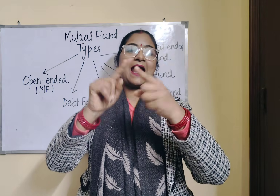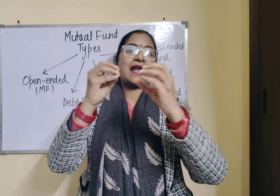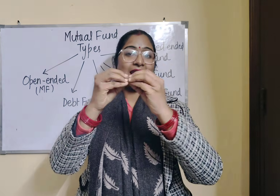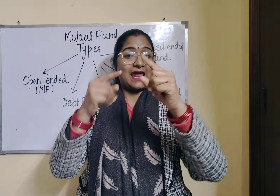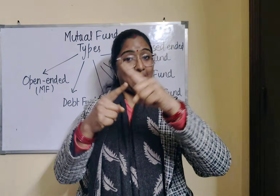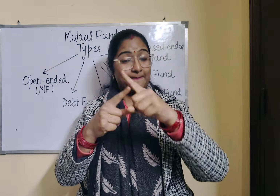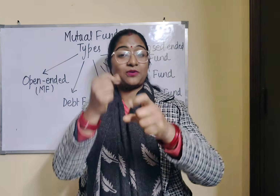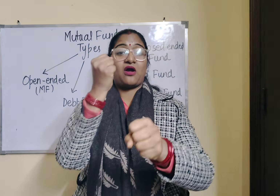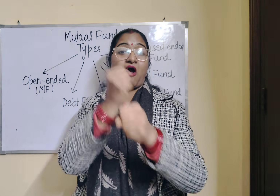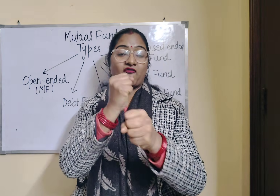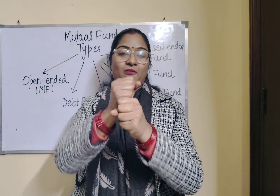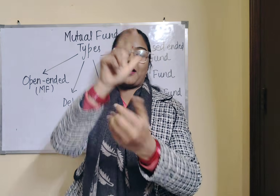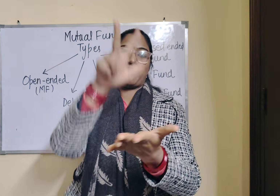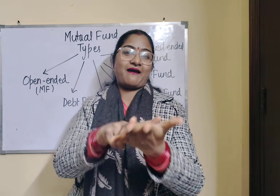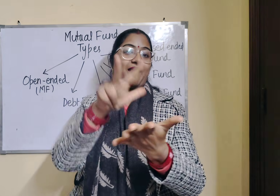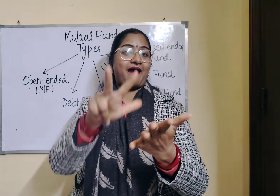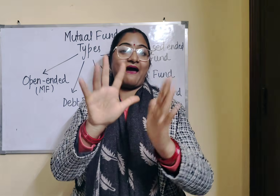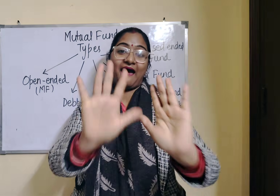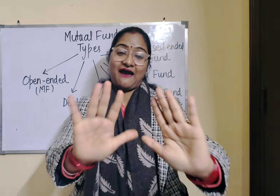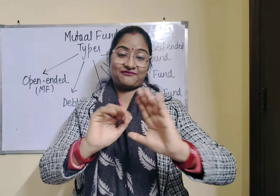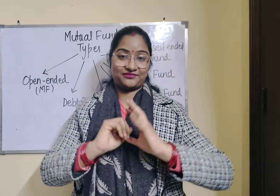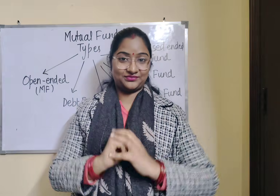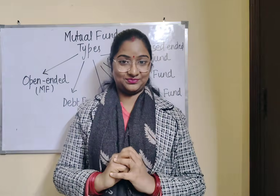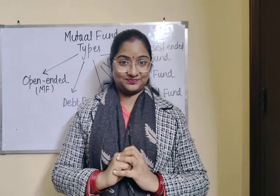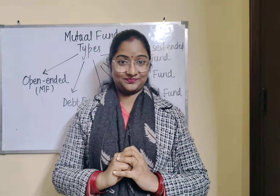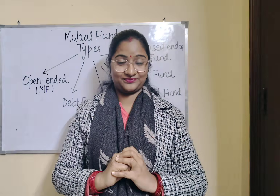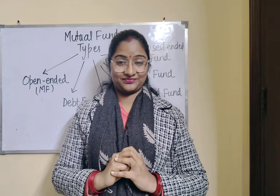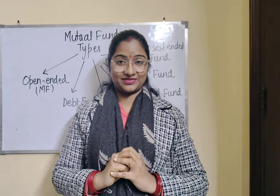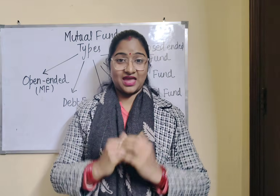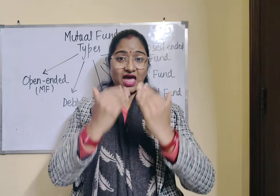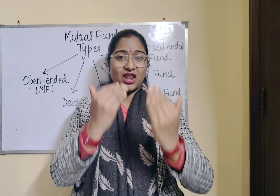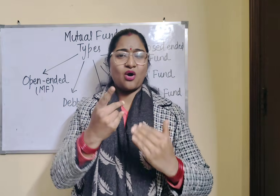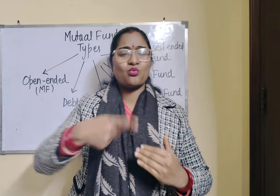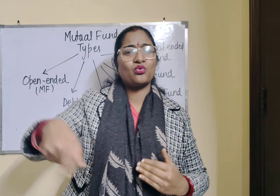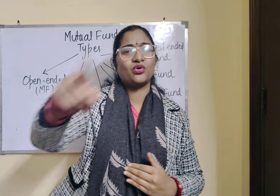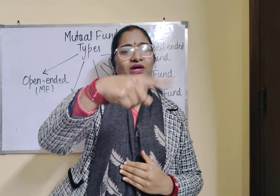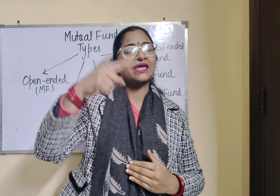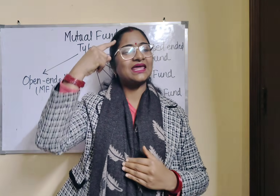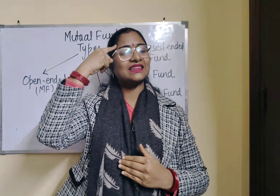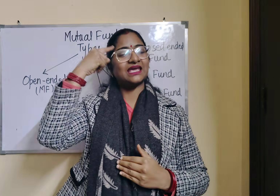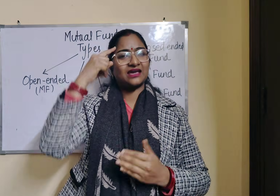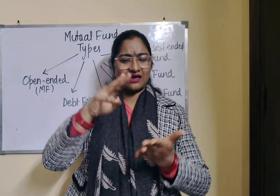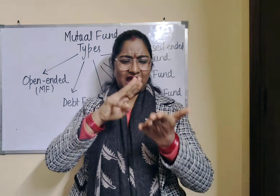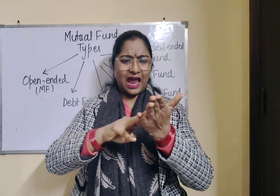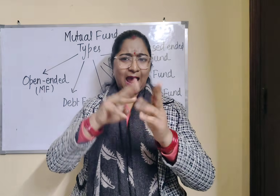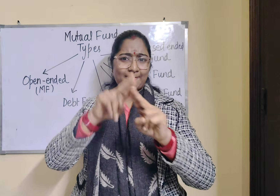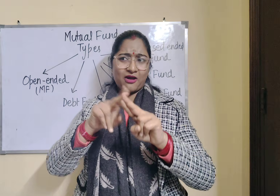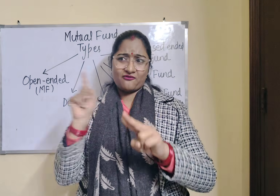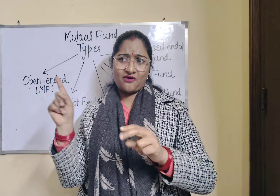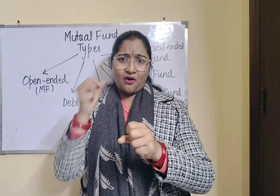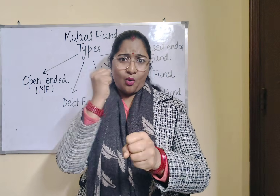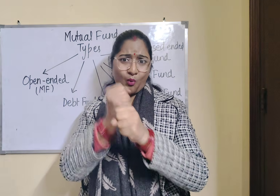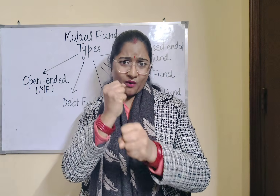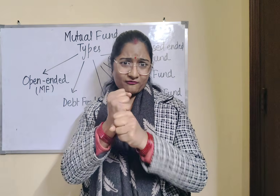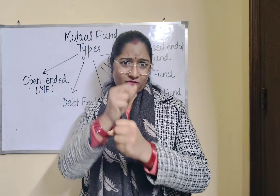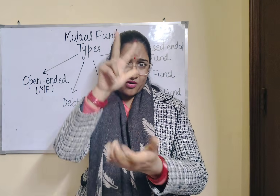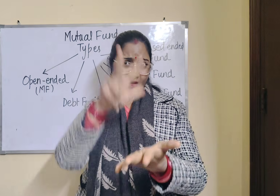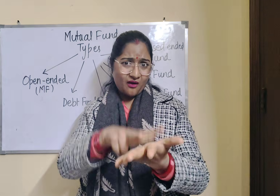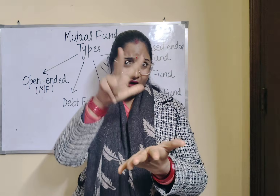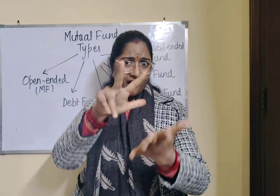तो आपको है ना उसमें कम चांसेस रहता है कि आपको रिस्क उसमें मिले, है ना। अब आप ये सोचेंगे कि एमएफ और